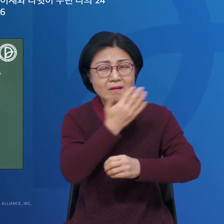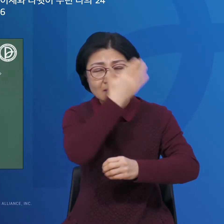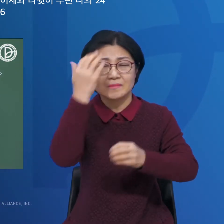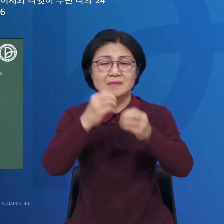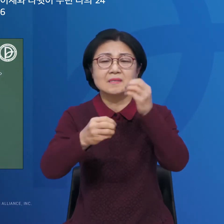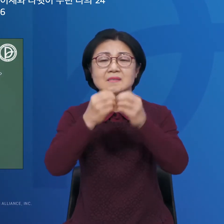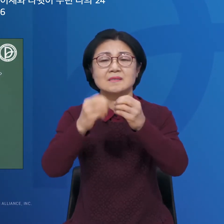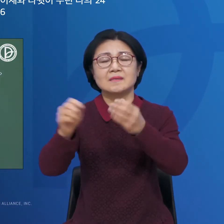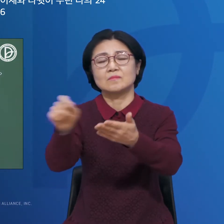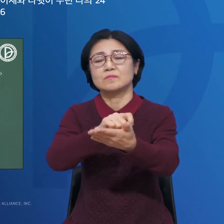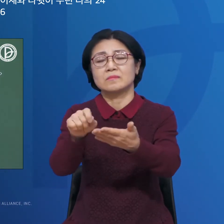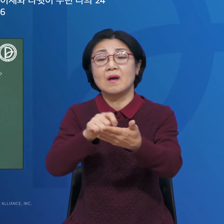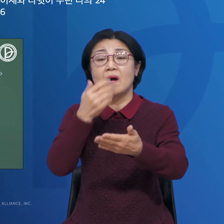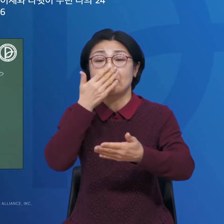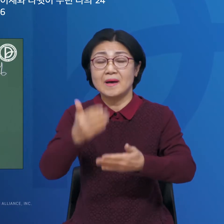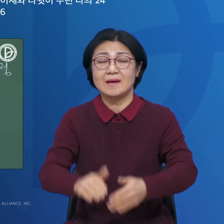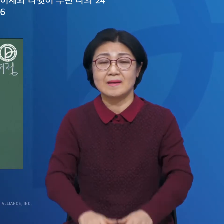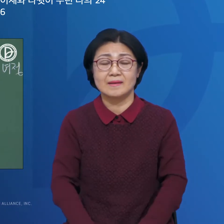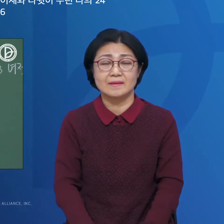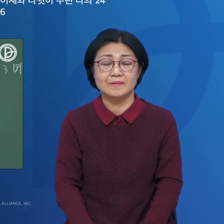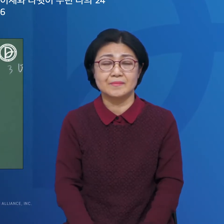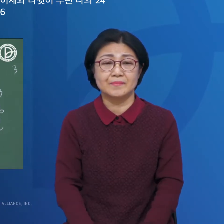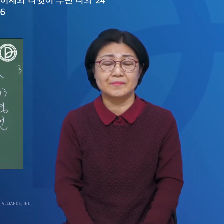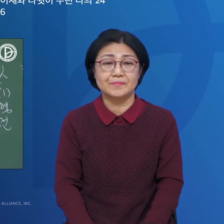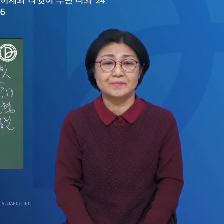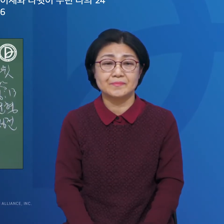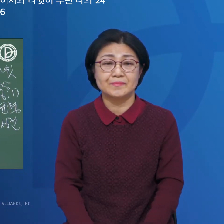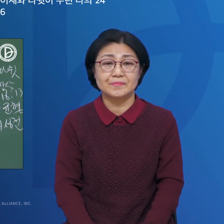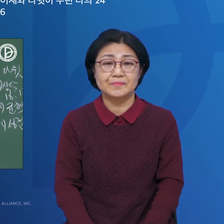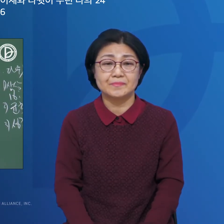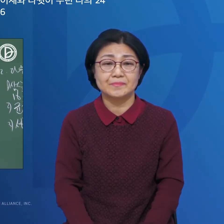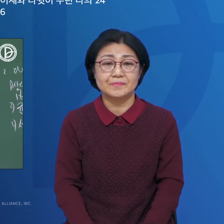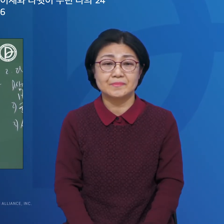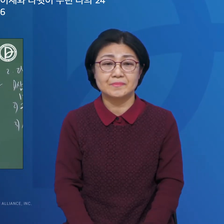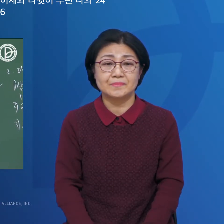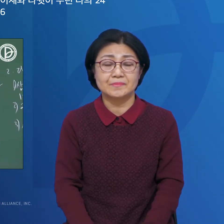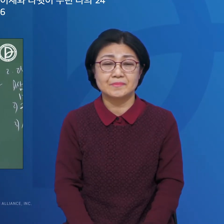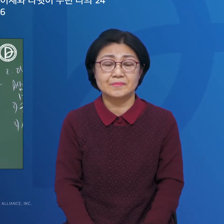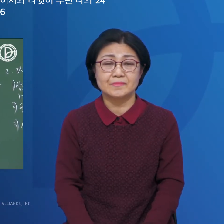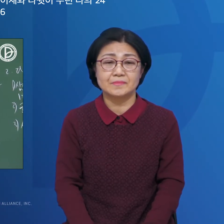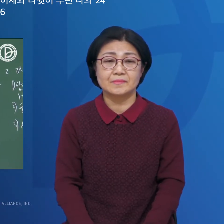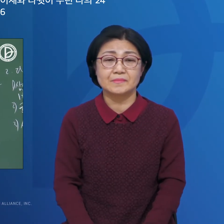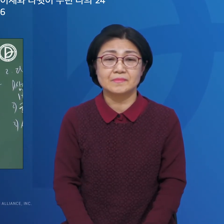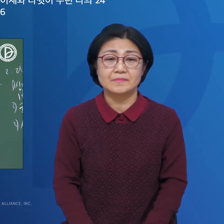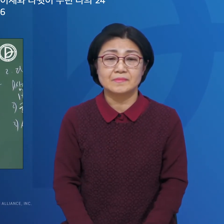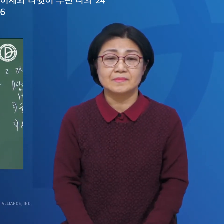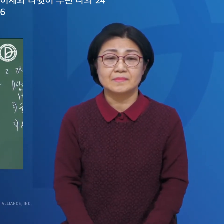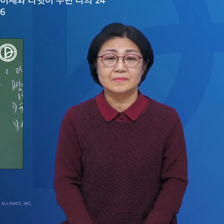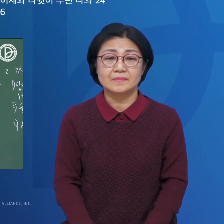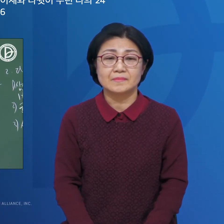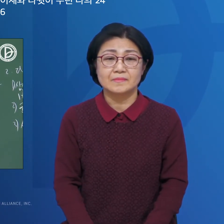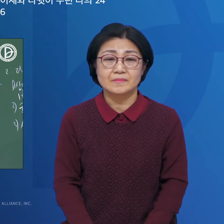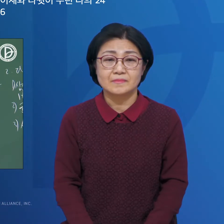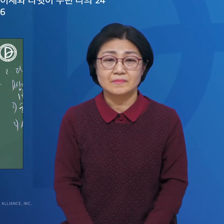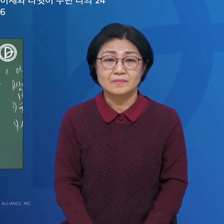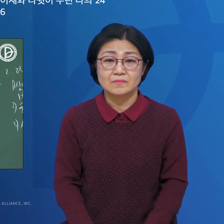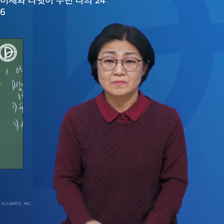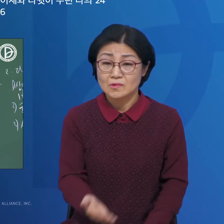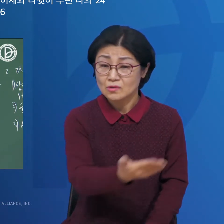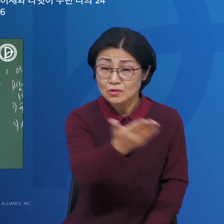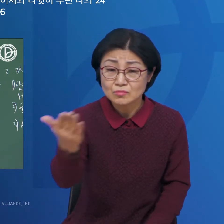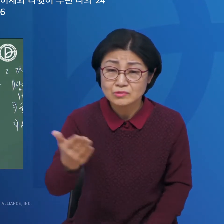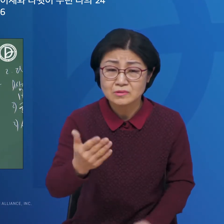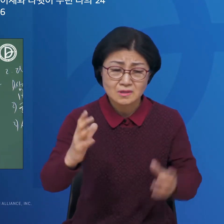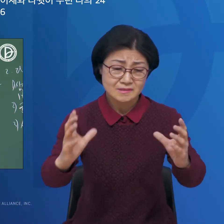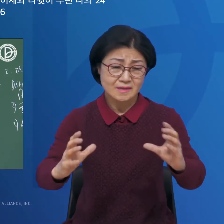meaning. That's why he could be 아니 write 우리가 지금 poetry. 세계복음하는 교회, 세계복음하는 시간표에 세계복음을 여러분들이 지금 예배 안 잔거요. 내가 Think